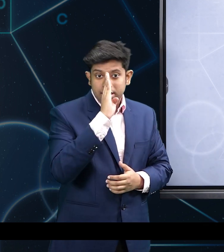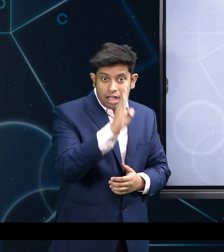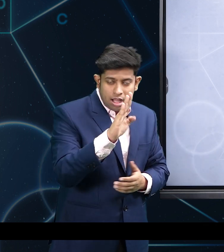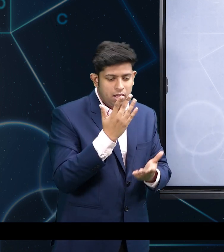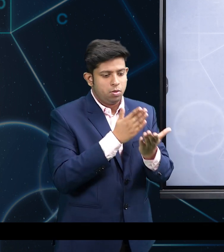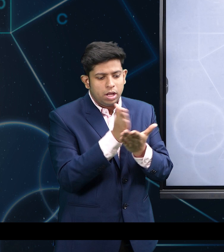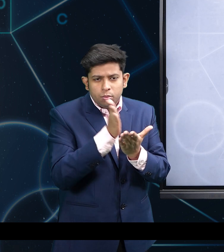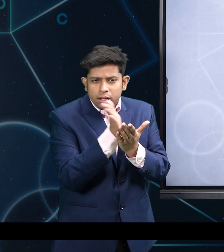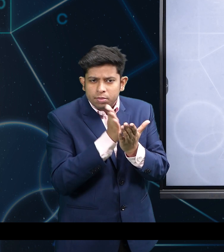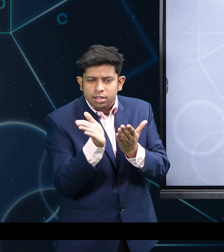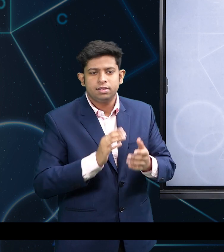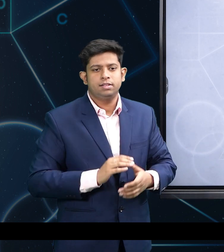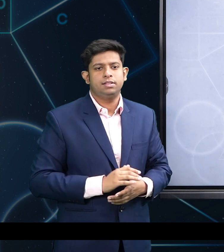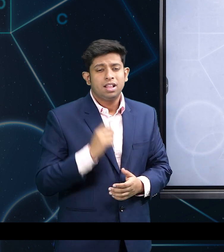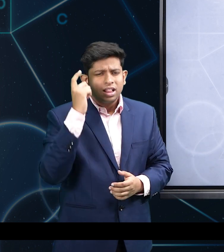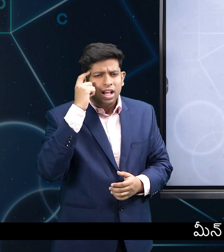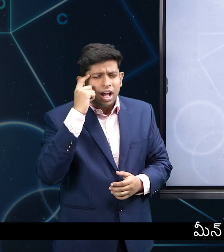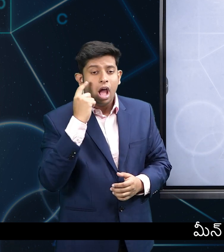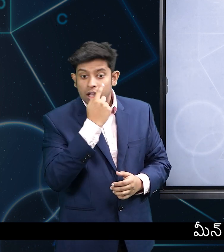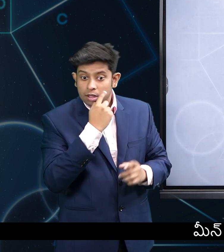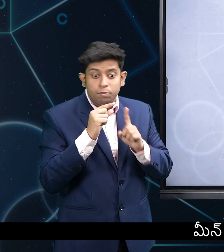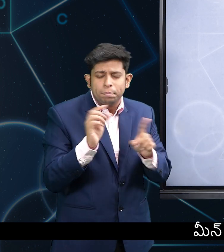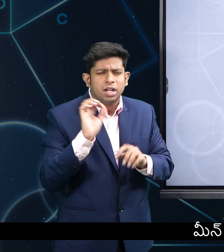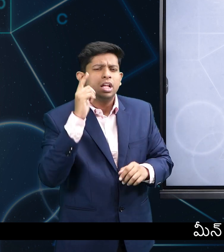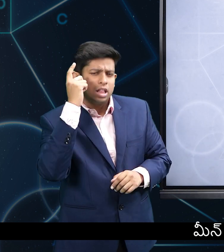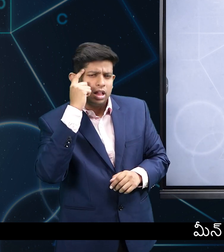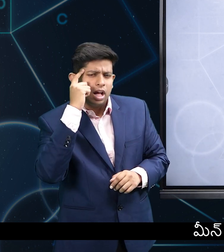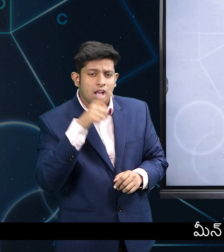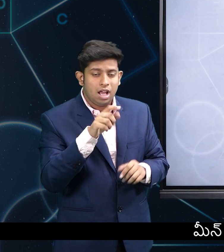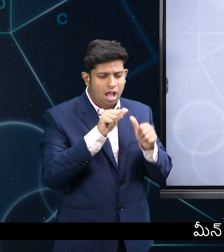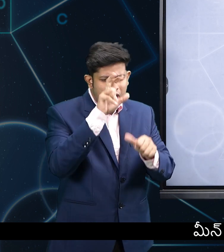ప్రత్యక్ష పద్ధతి, మీన్ మెథడ్ ఊహించబడింది,